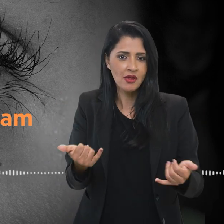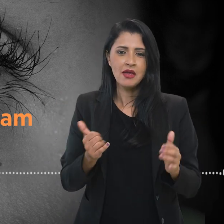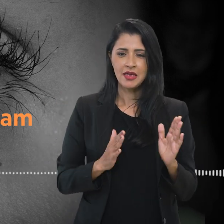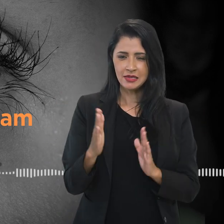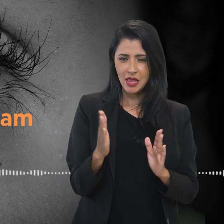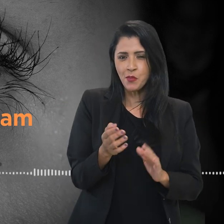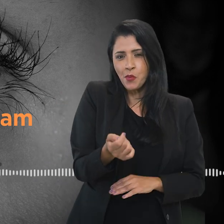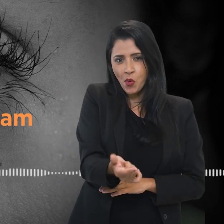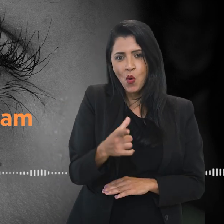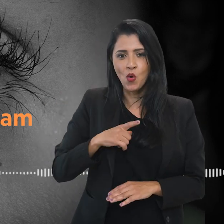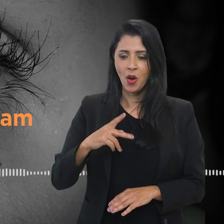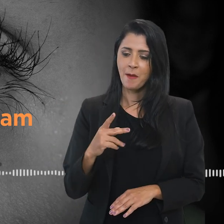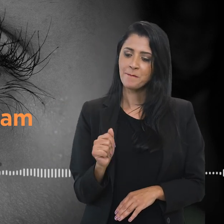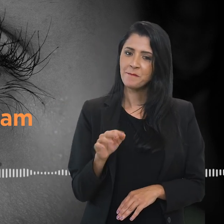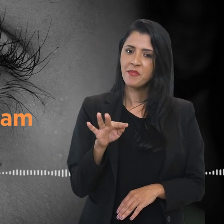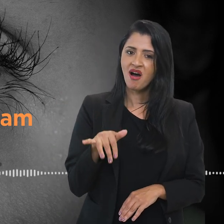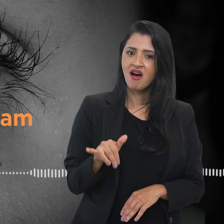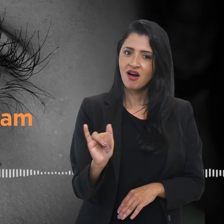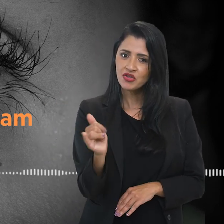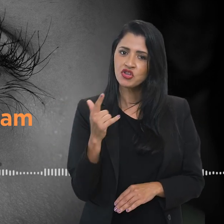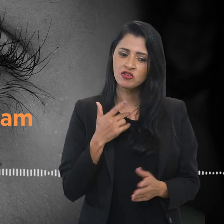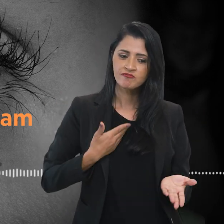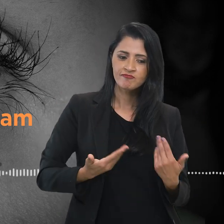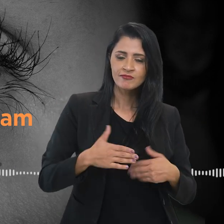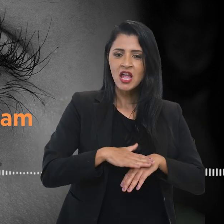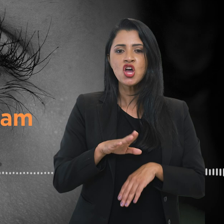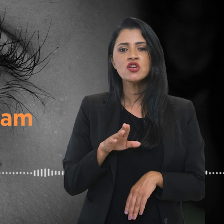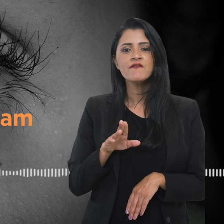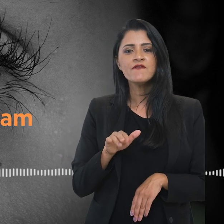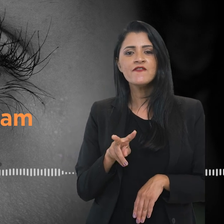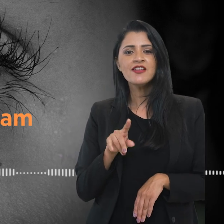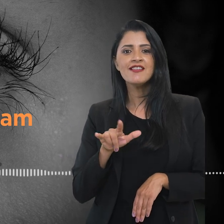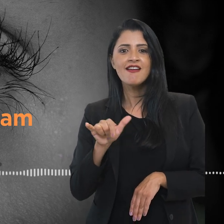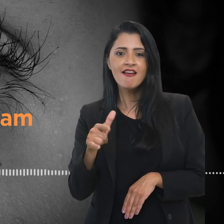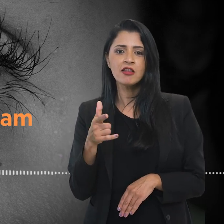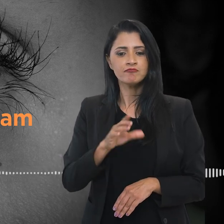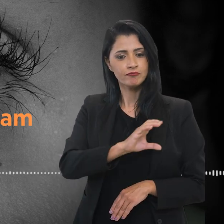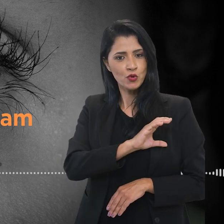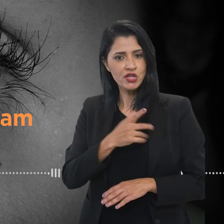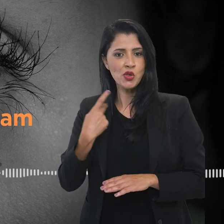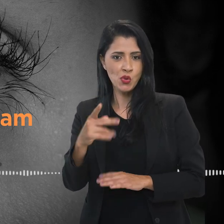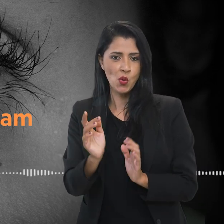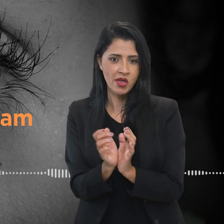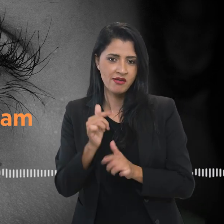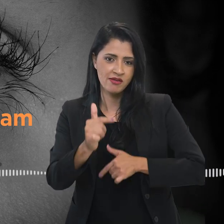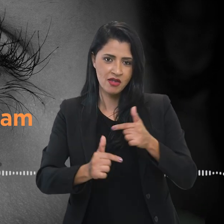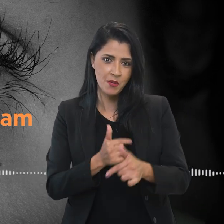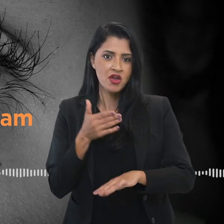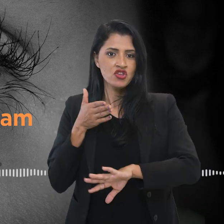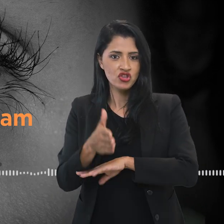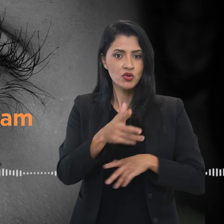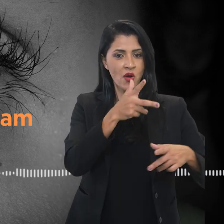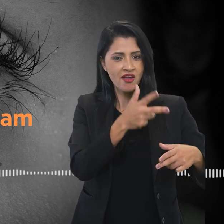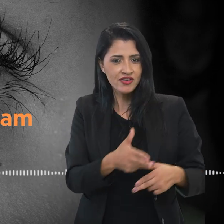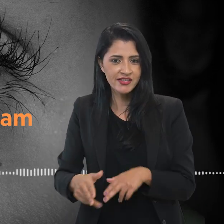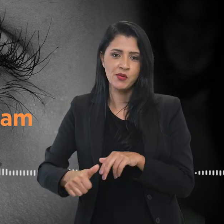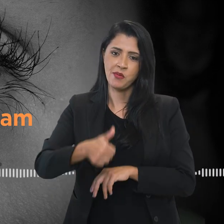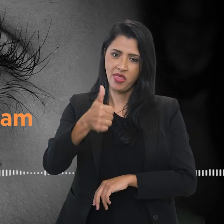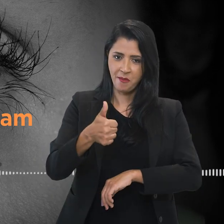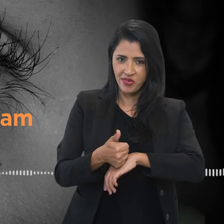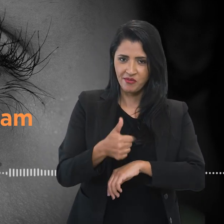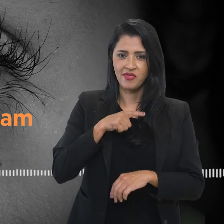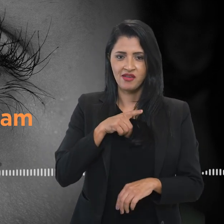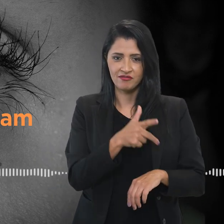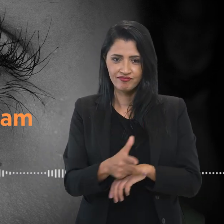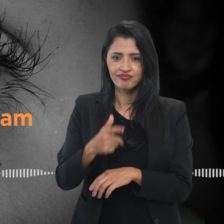janela de tempo, a Paty trocou algumas impressões com a Sumaia Vilela, que coordenou o trabalho da equipe e atuou diretamente na edição da primeira